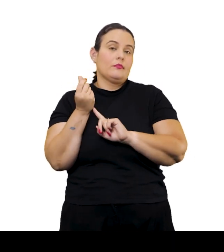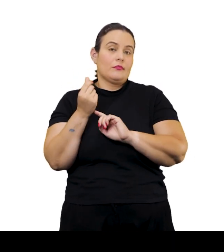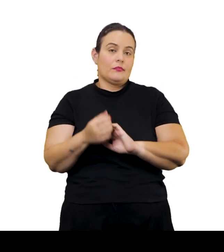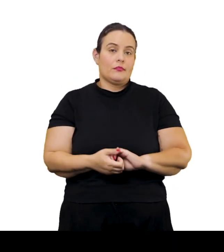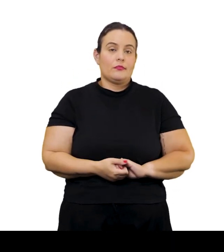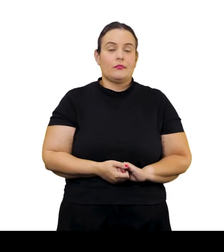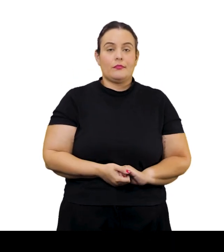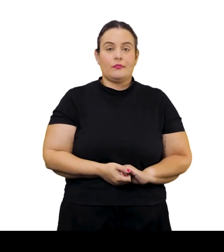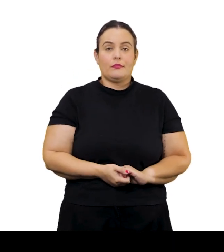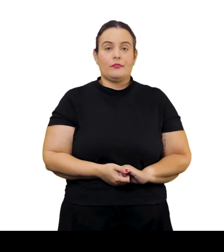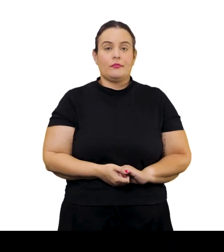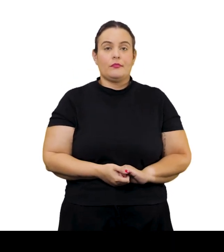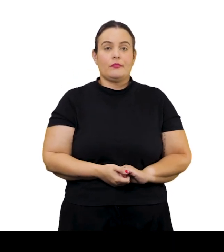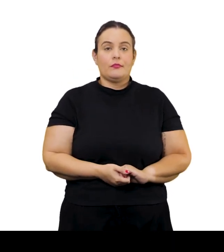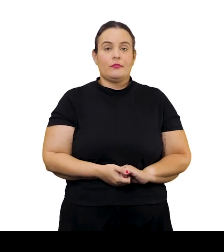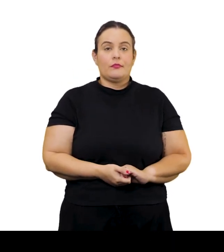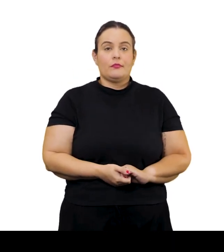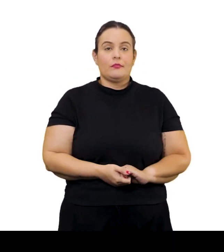artístico.